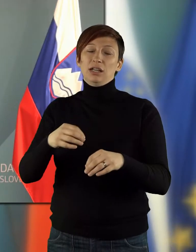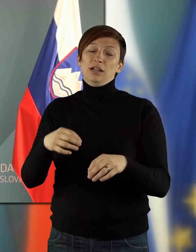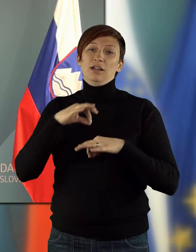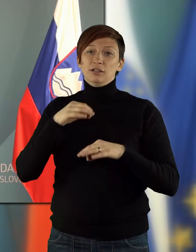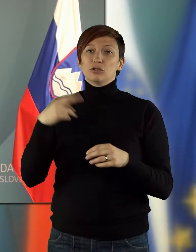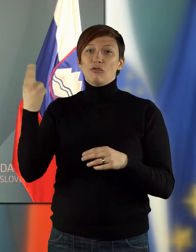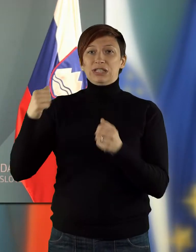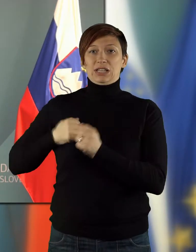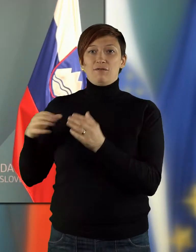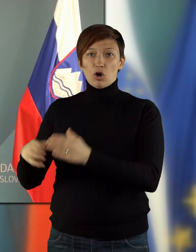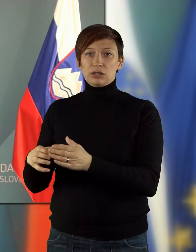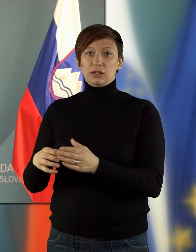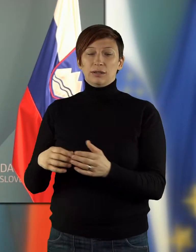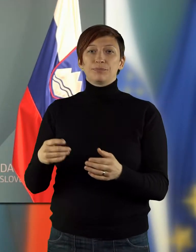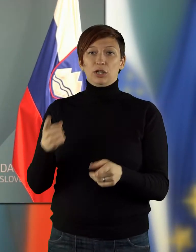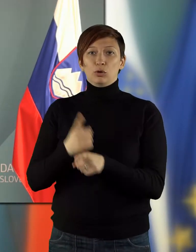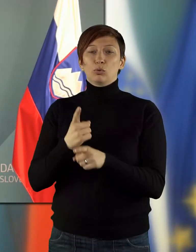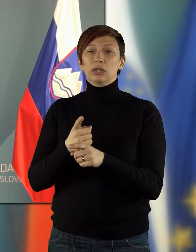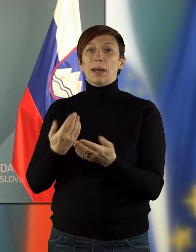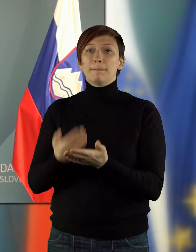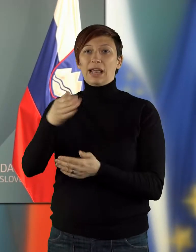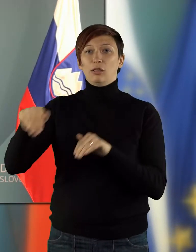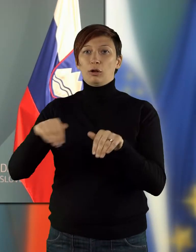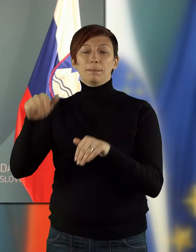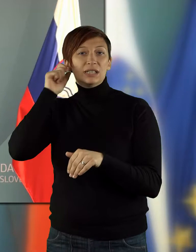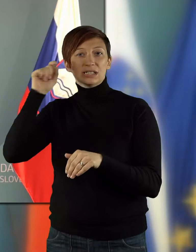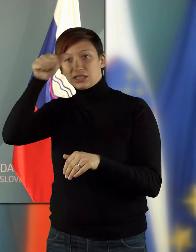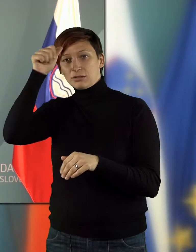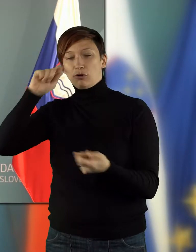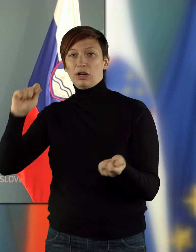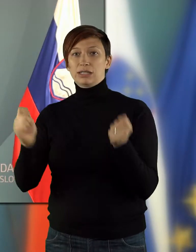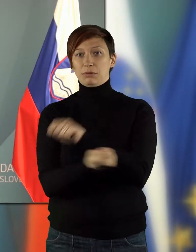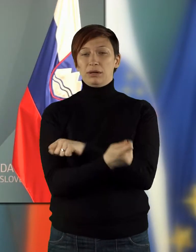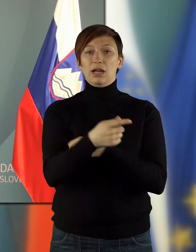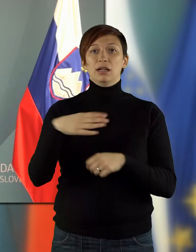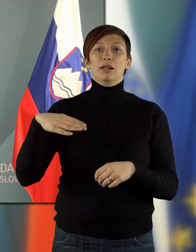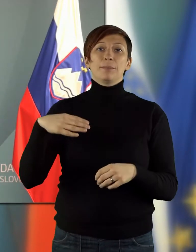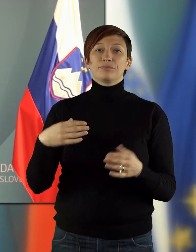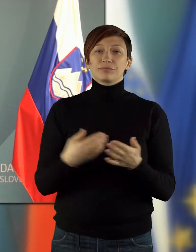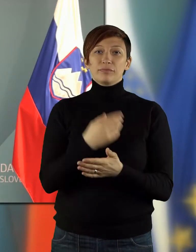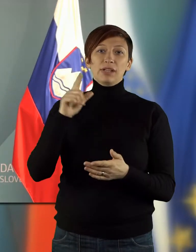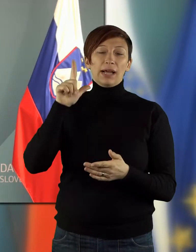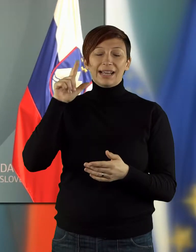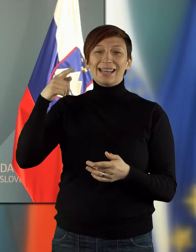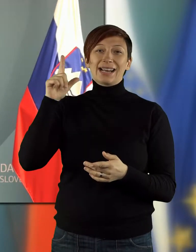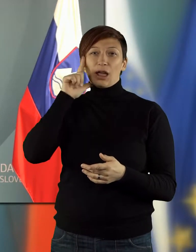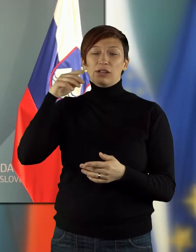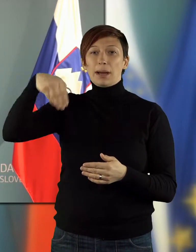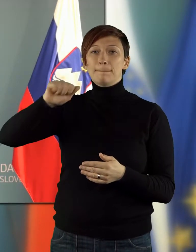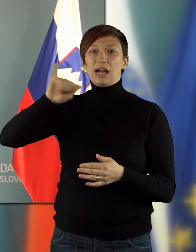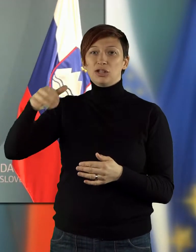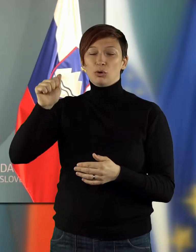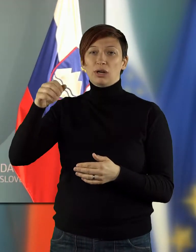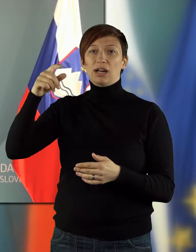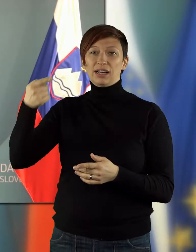vojske in hkrati na predlog ministrice tudi imenovanje na to mesto generalmajorja Alana